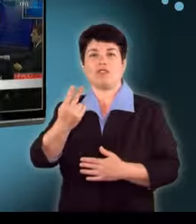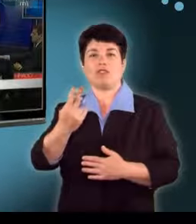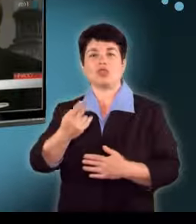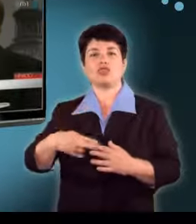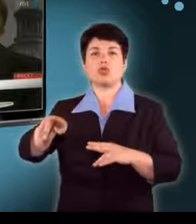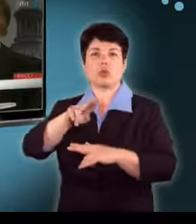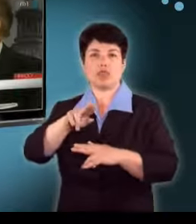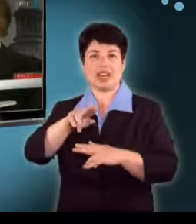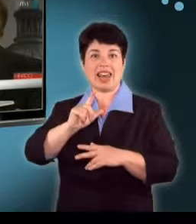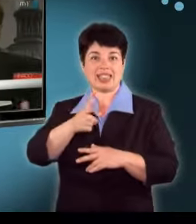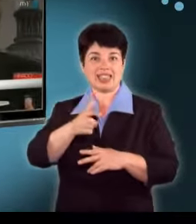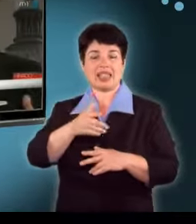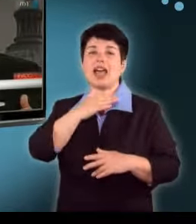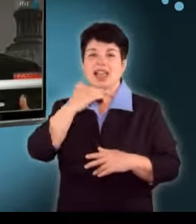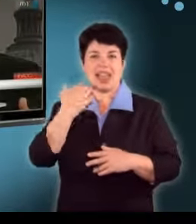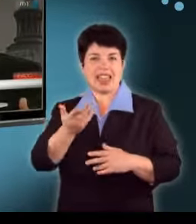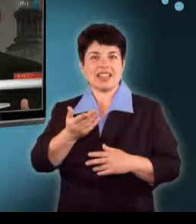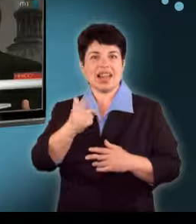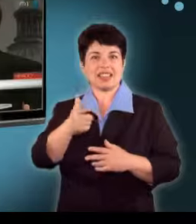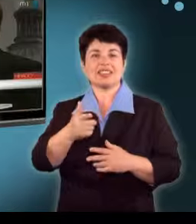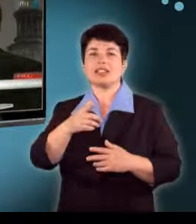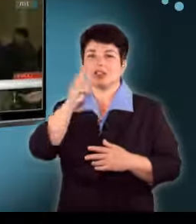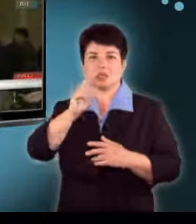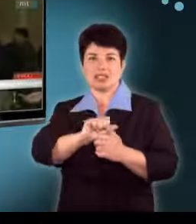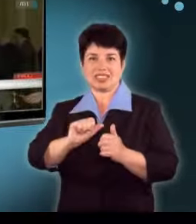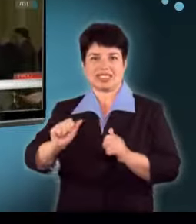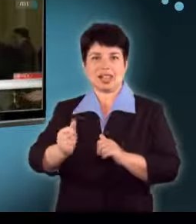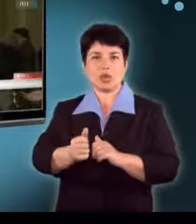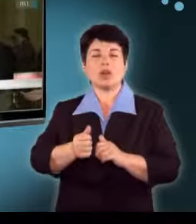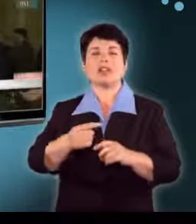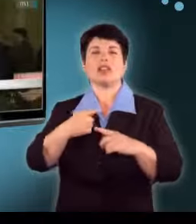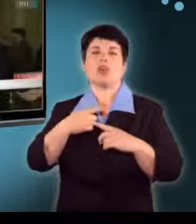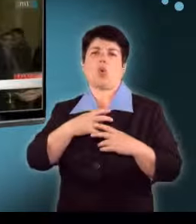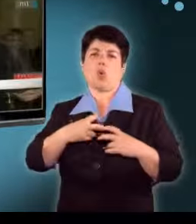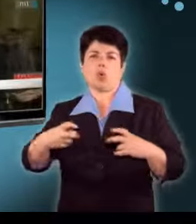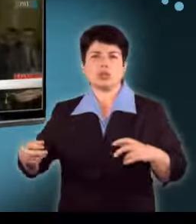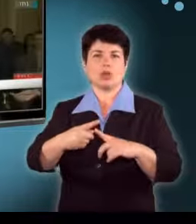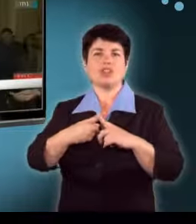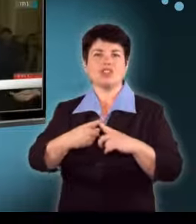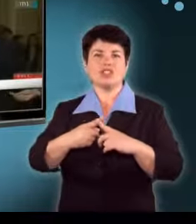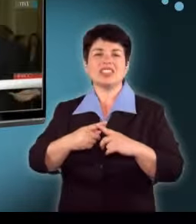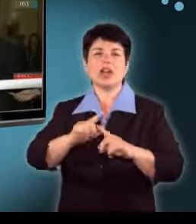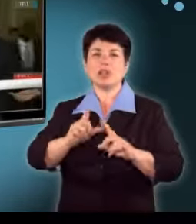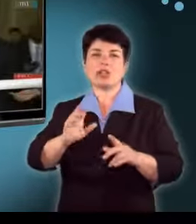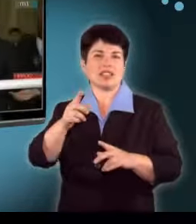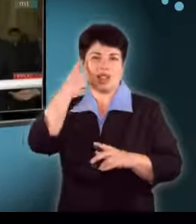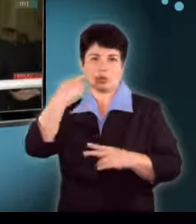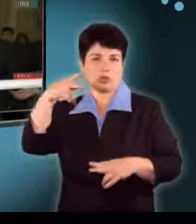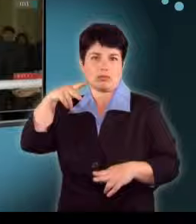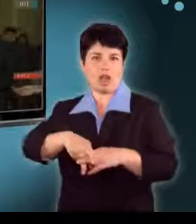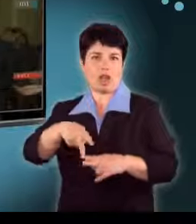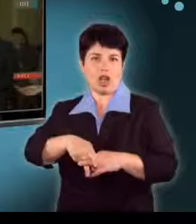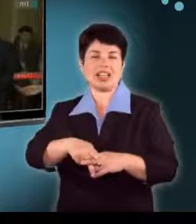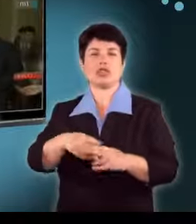az obstrukciót. Vagyis, hogy a republikánusok a törvényjavaslatok véget nem érő vitájával lehetetlenítsék el egy